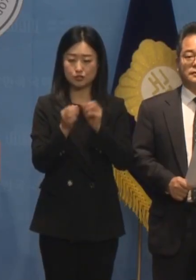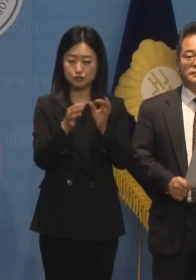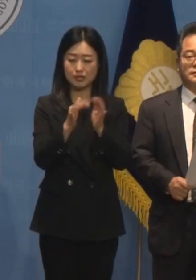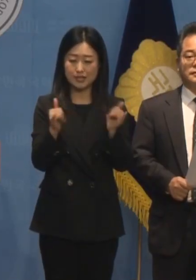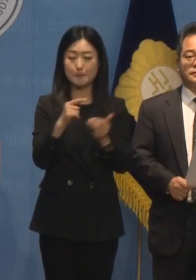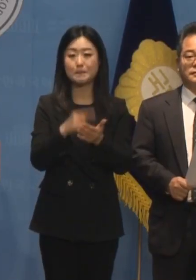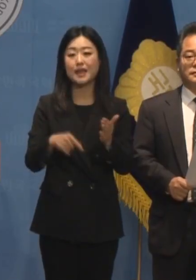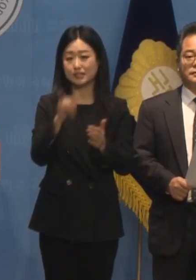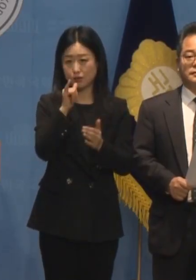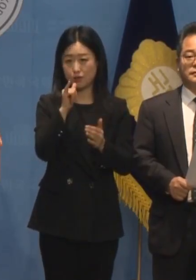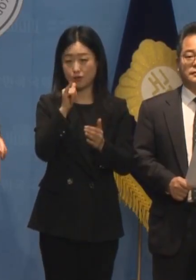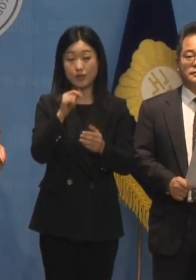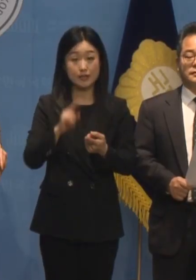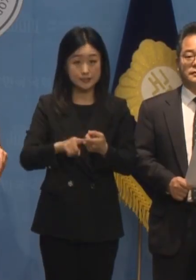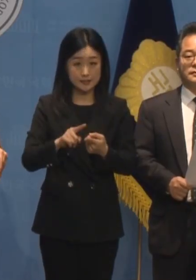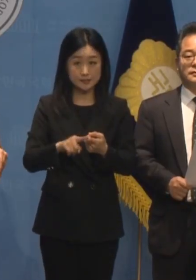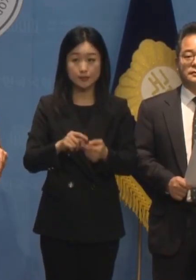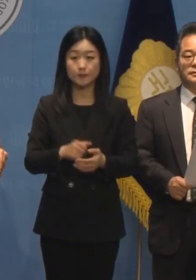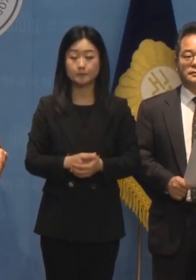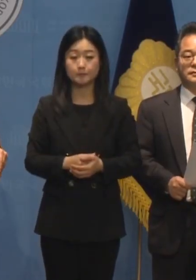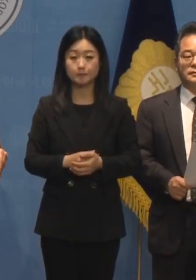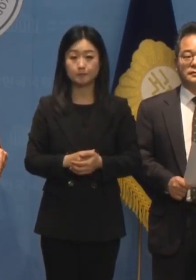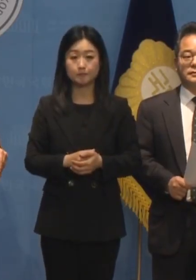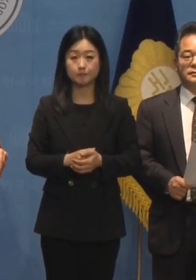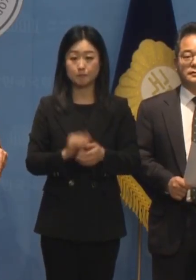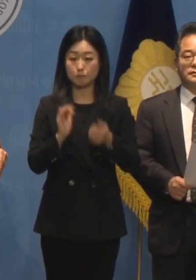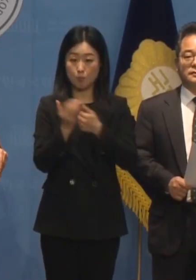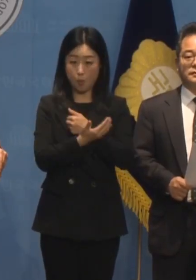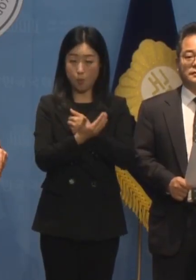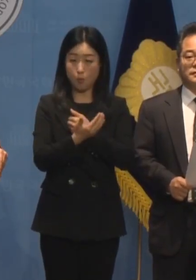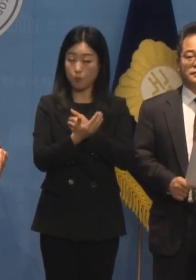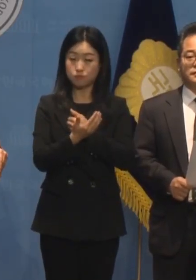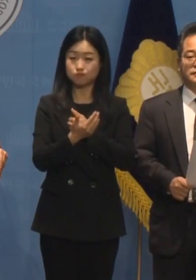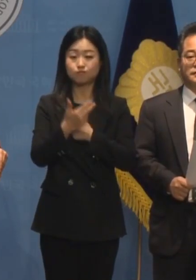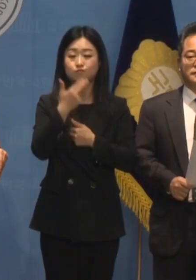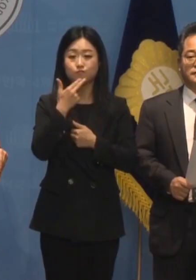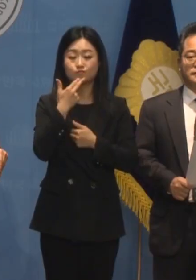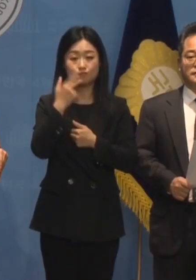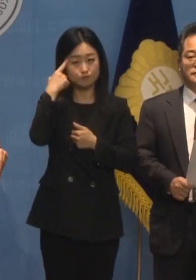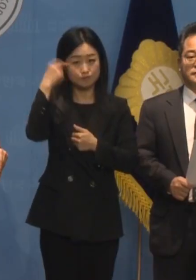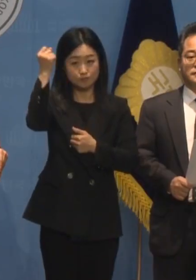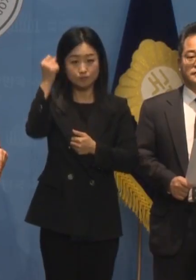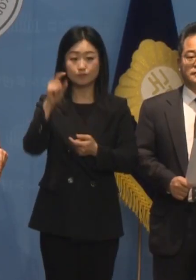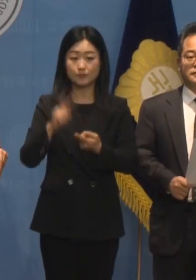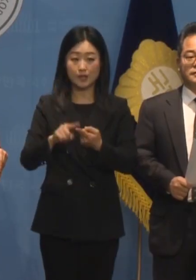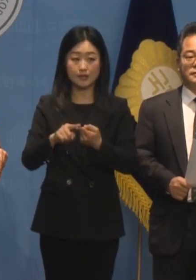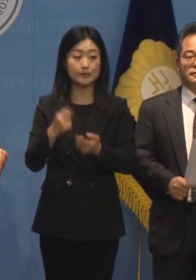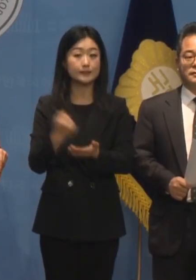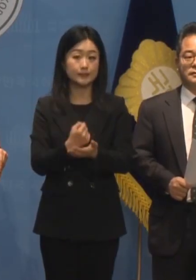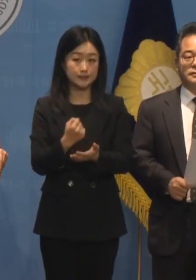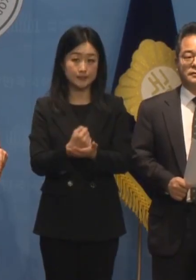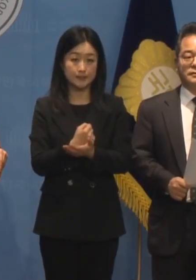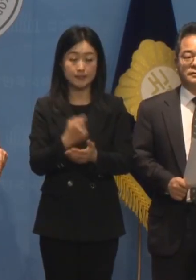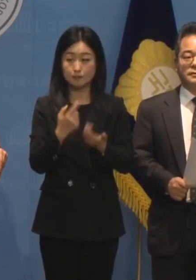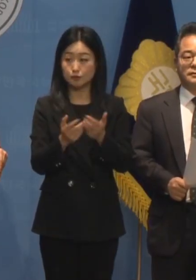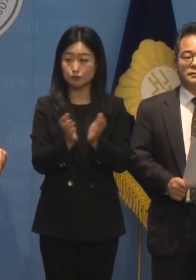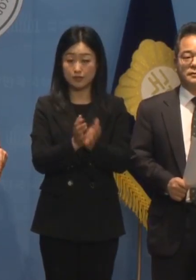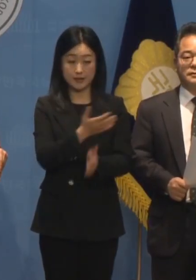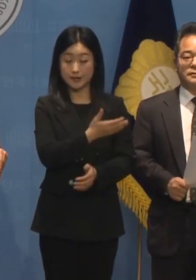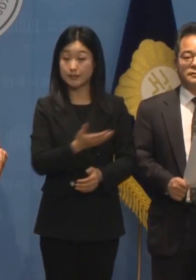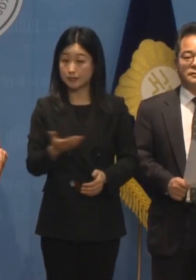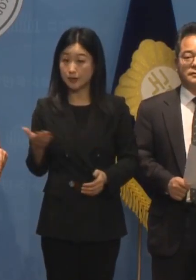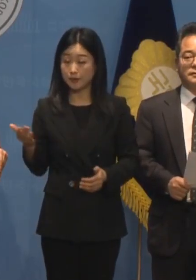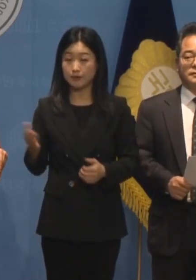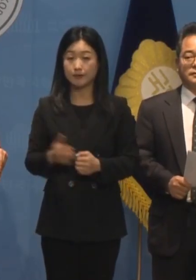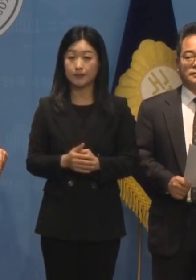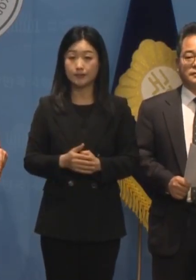부분들에 대해서는 그 주주 보호 조항들을 두지 않겠다라는 것과 마찬가지여서 저희 더불어민주당에서는 일찍이부터